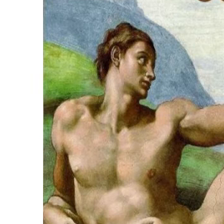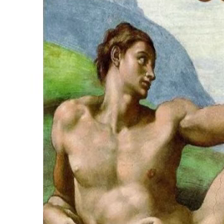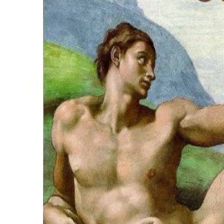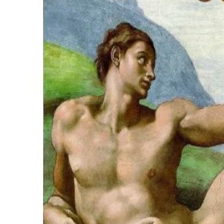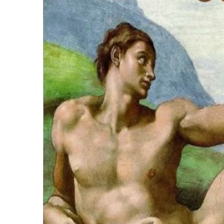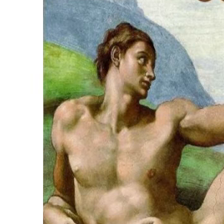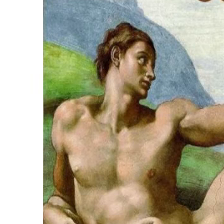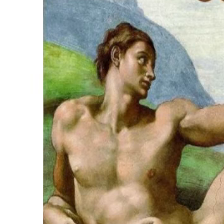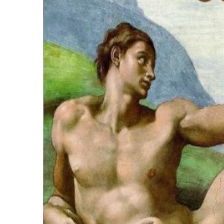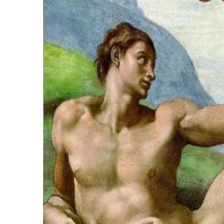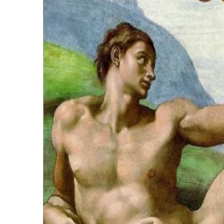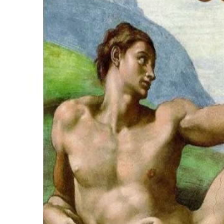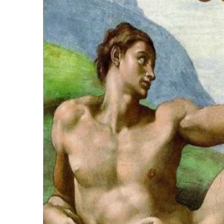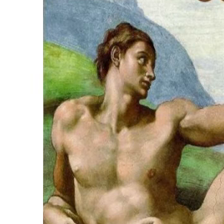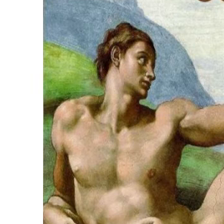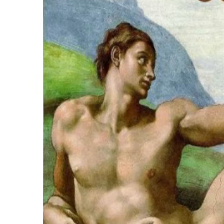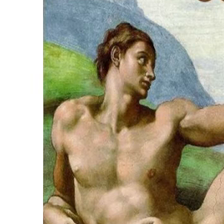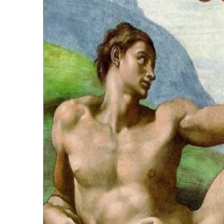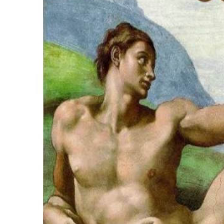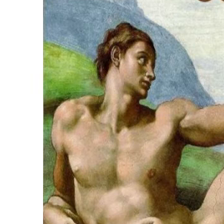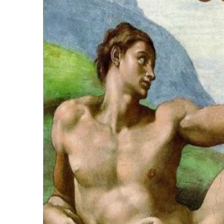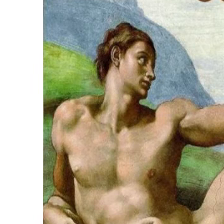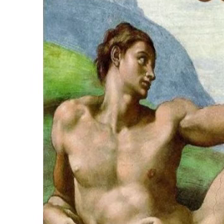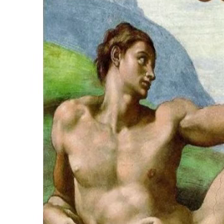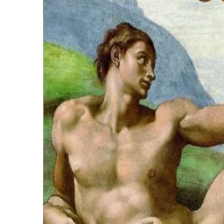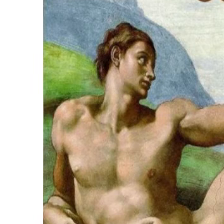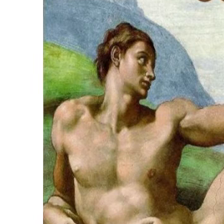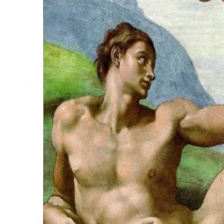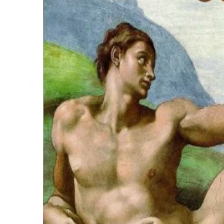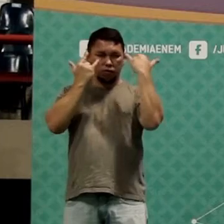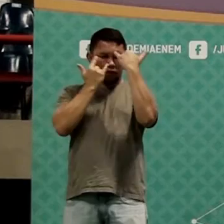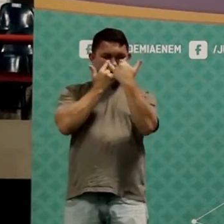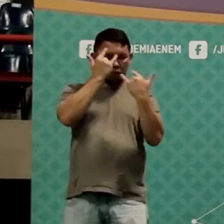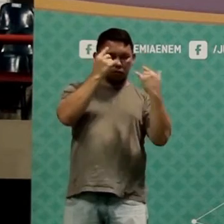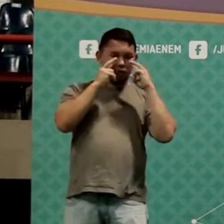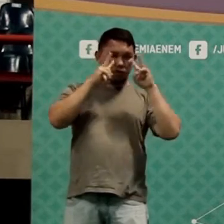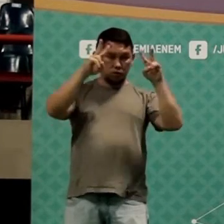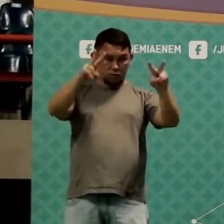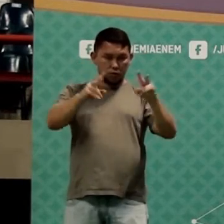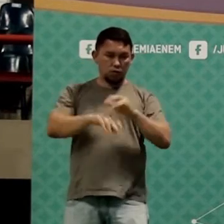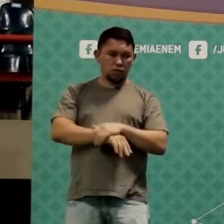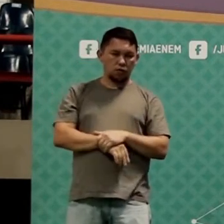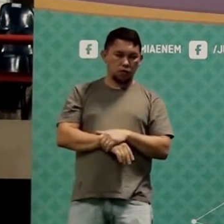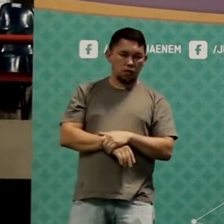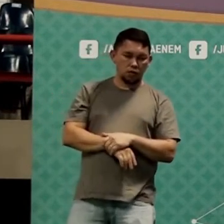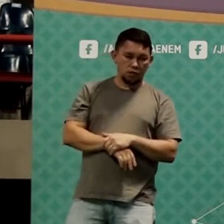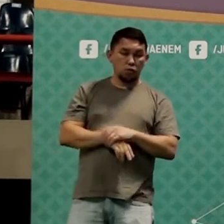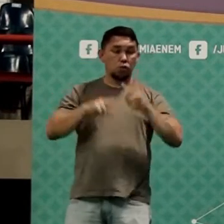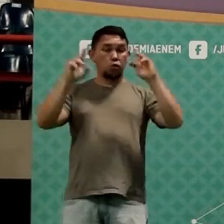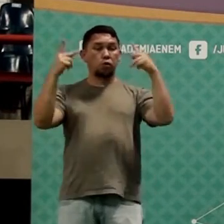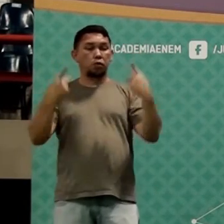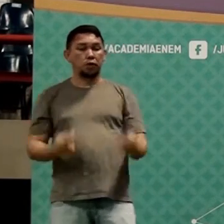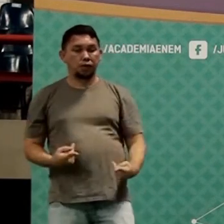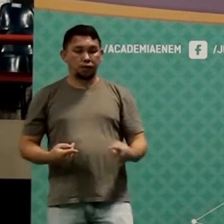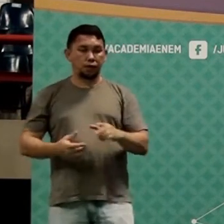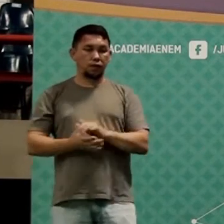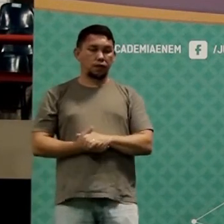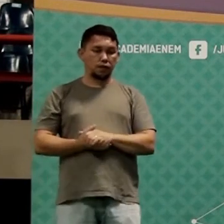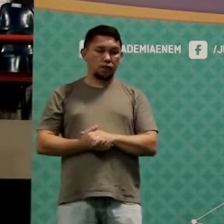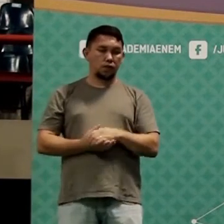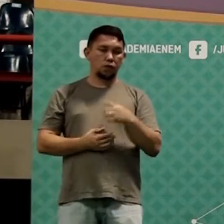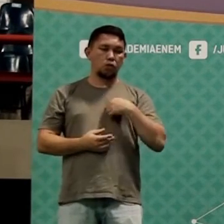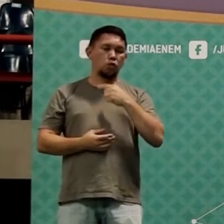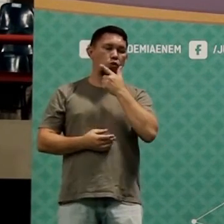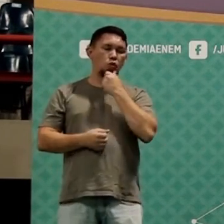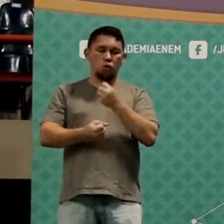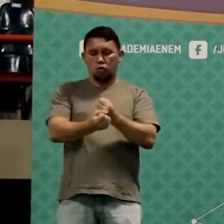colocando uma pintura, não vou traduzir. Eu vou induzir você a ver. Ok? Humanismo. Os homens têm